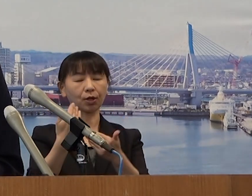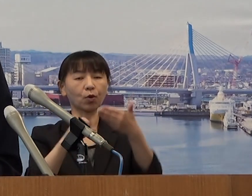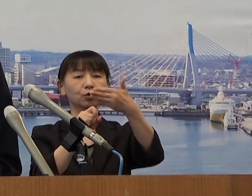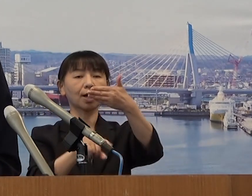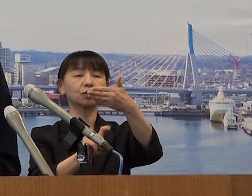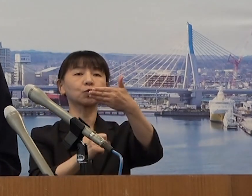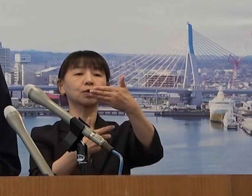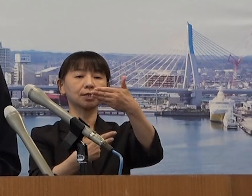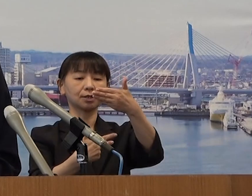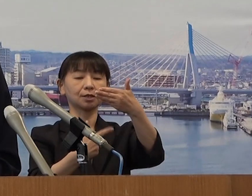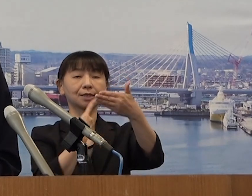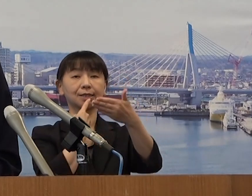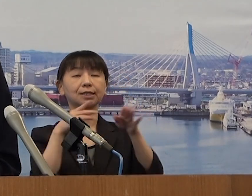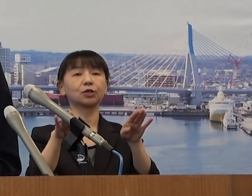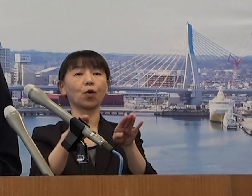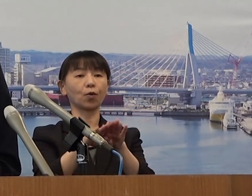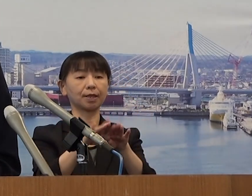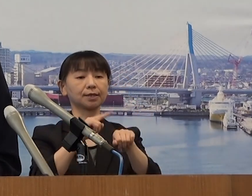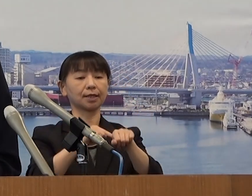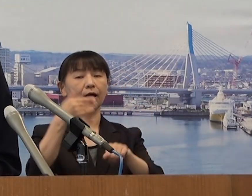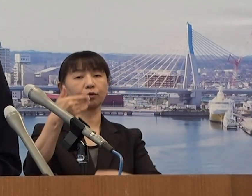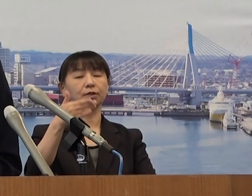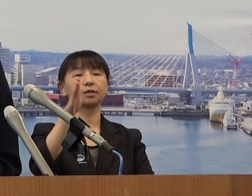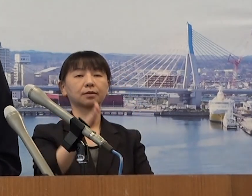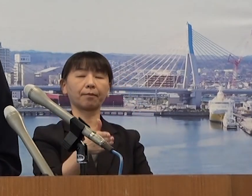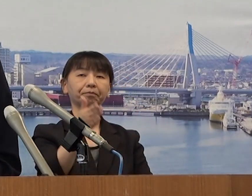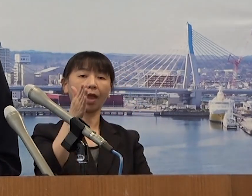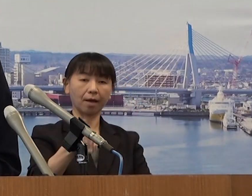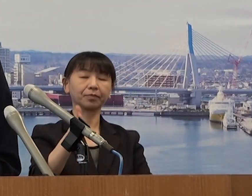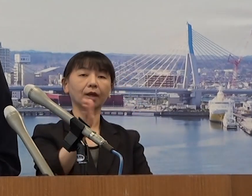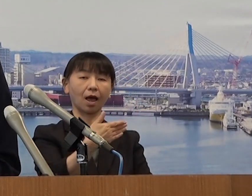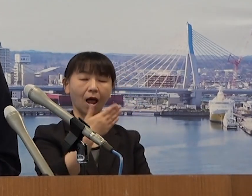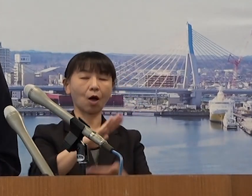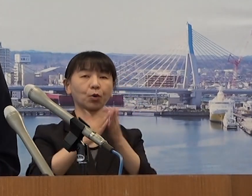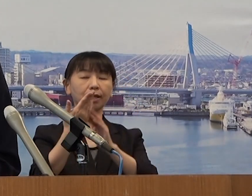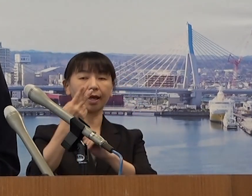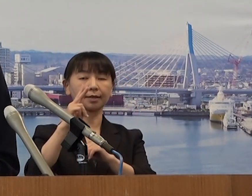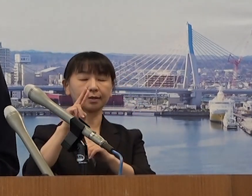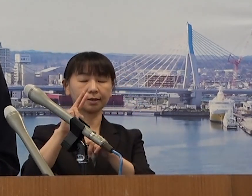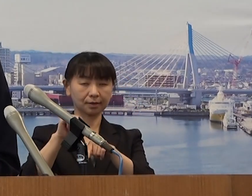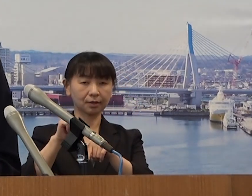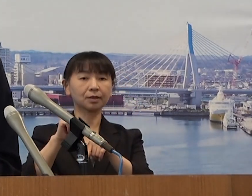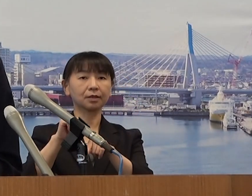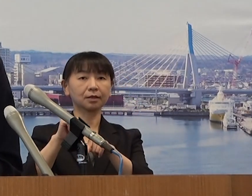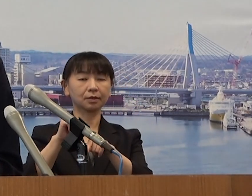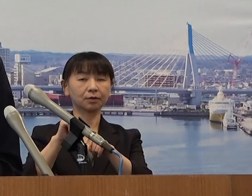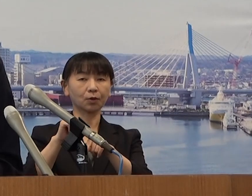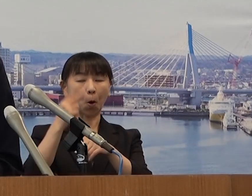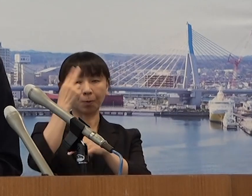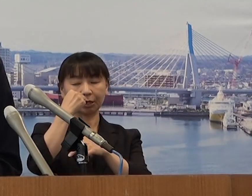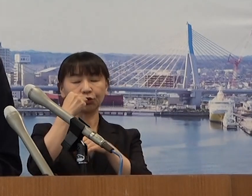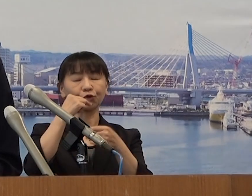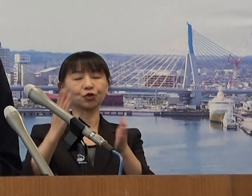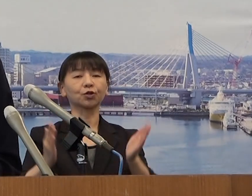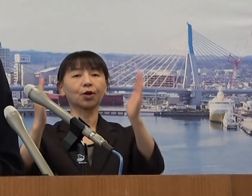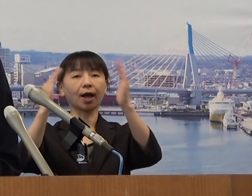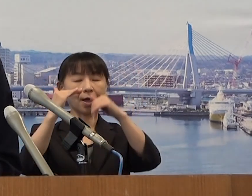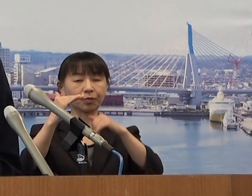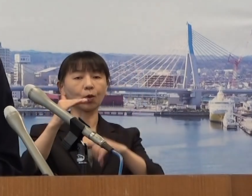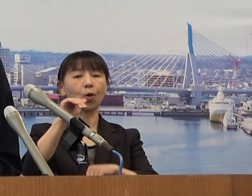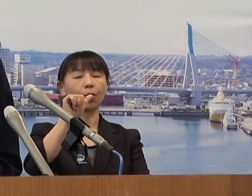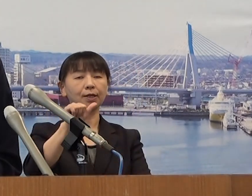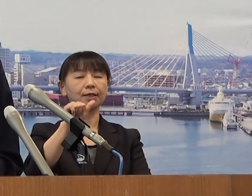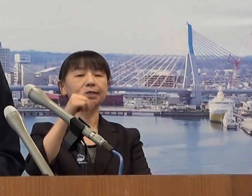日日曜日の9時半から青森県立美術館シアターを会場に開催する予定にしております